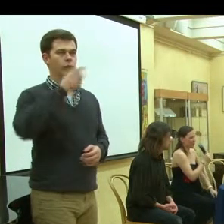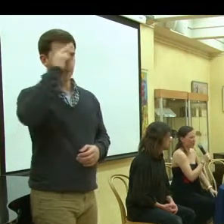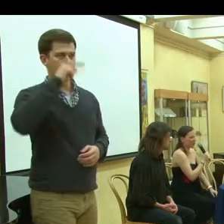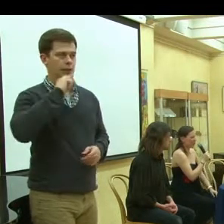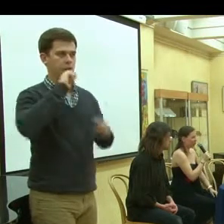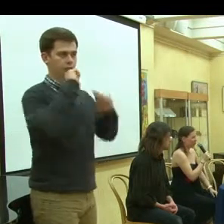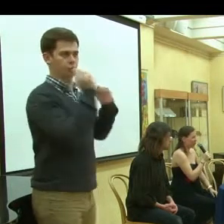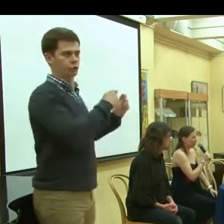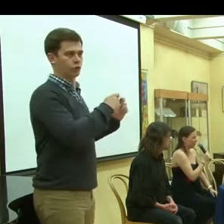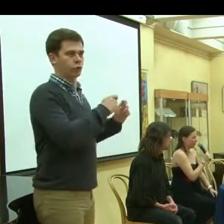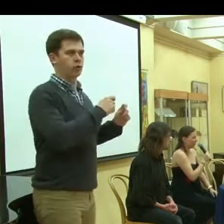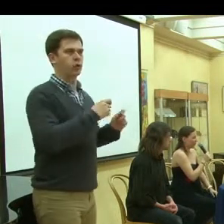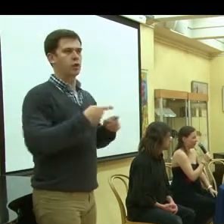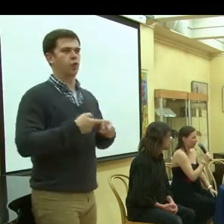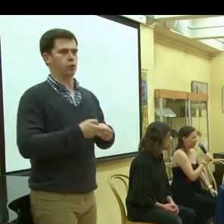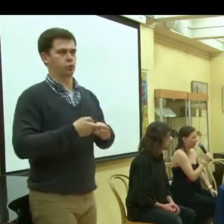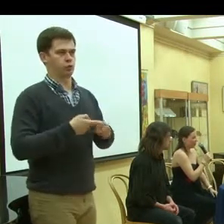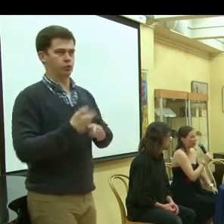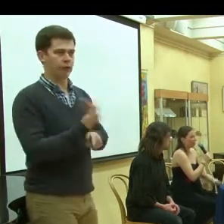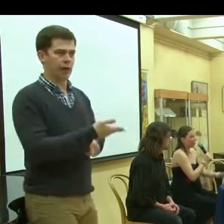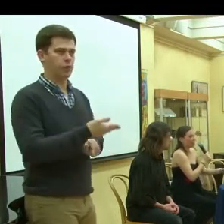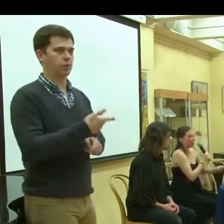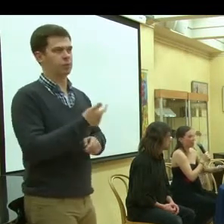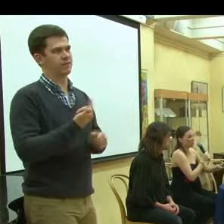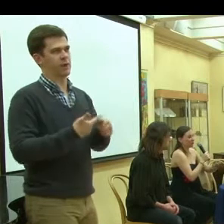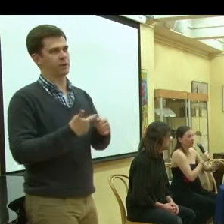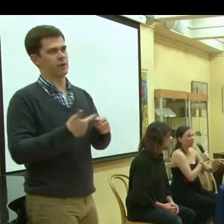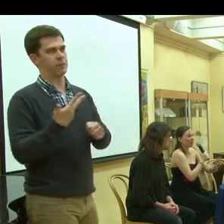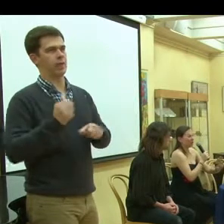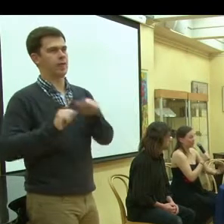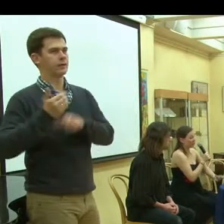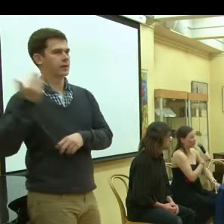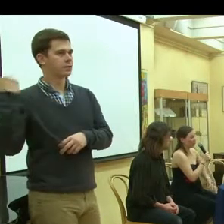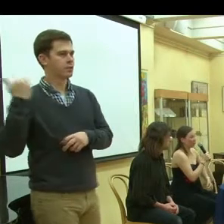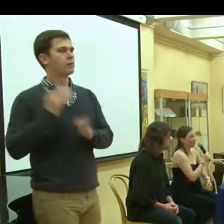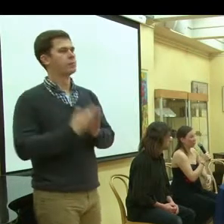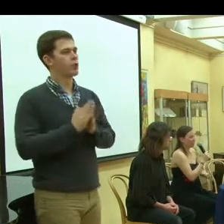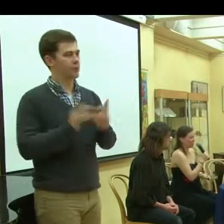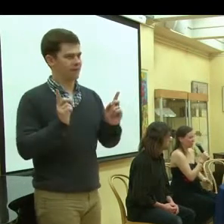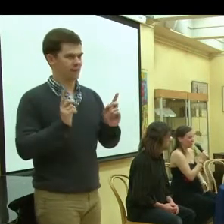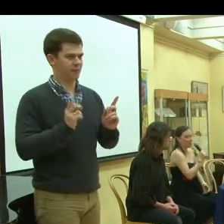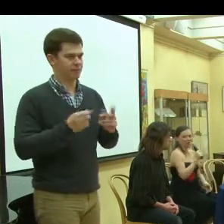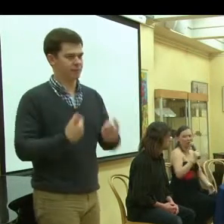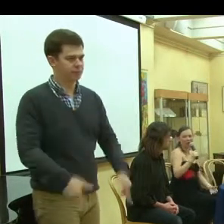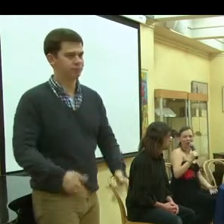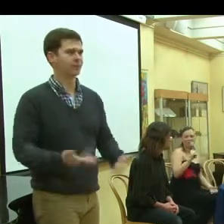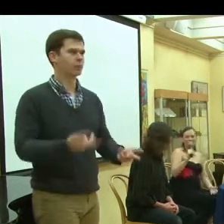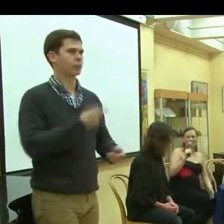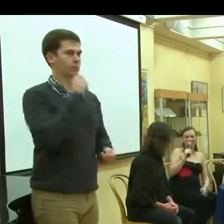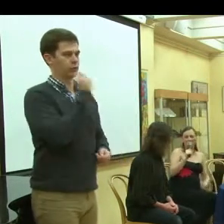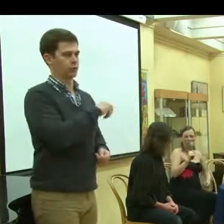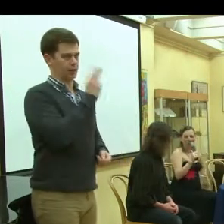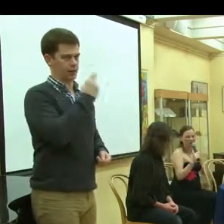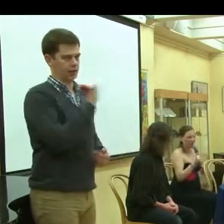właśnie w codziennej pracy. Pero con cuidado. I tak jak mówiliśmy, jak to tango gdzieś się rodziło, to bardzo często tak właśnie